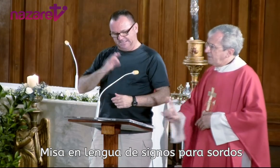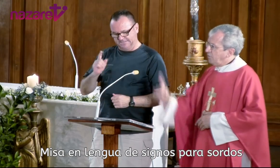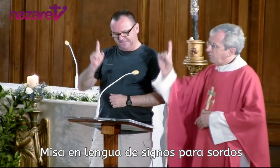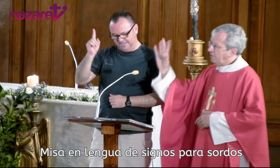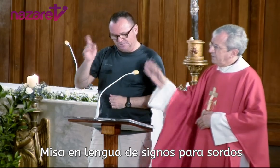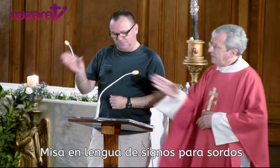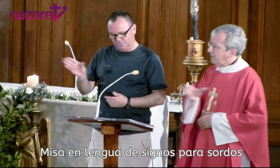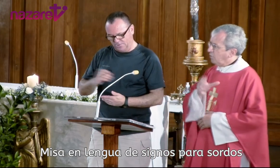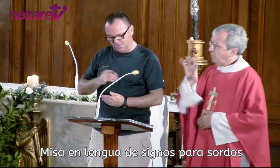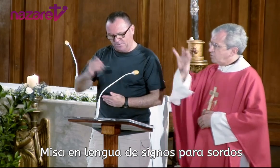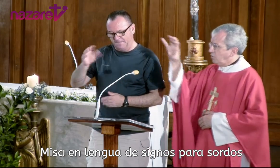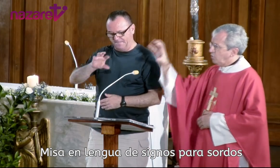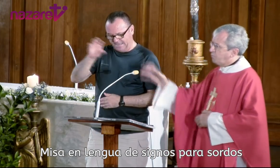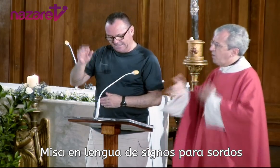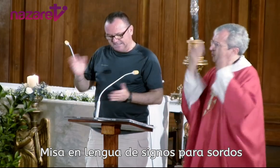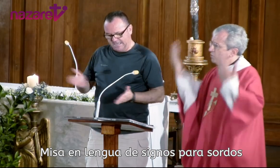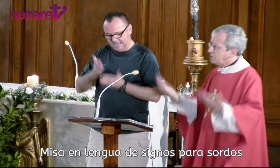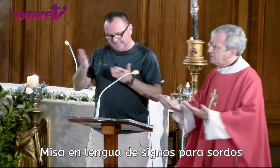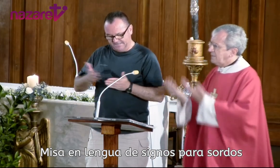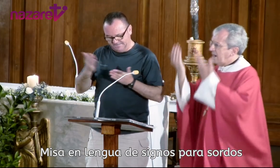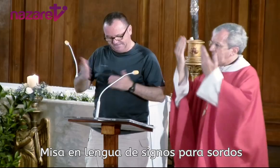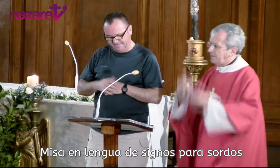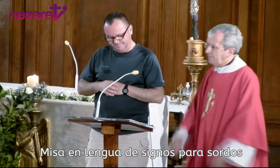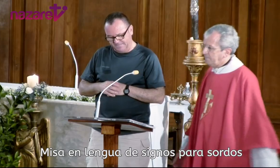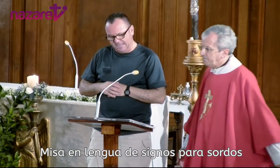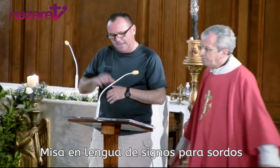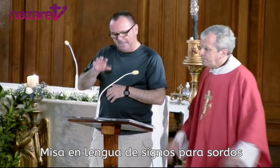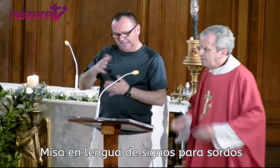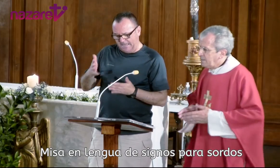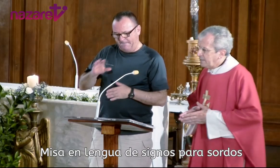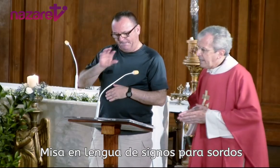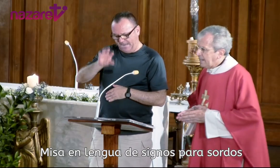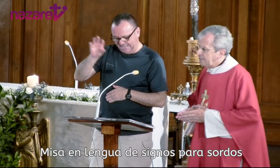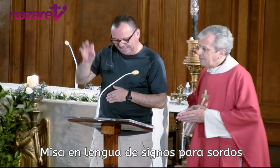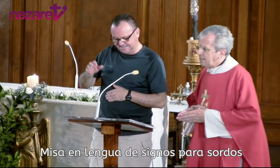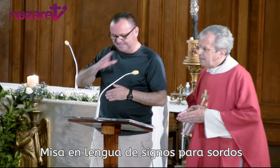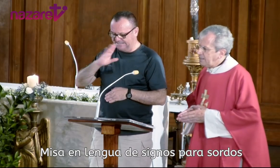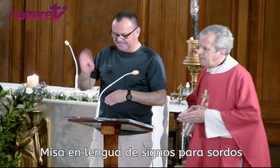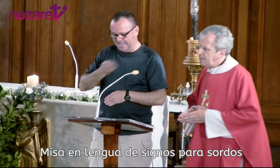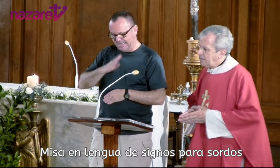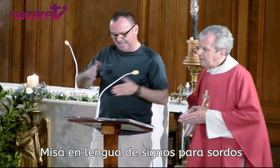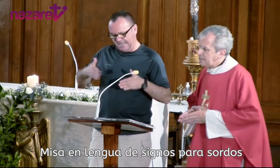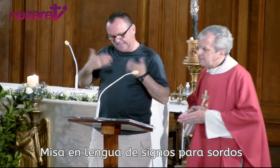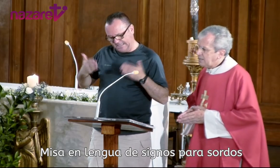Señor, que todos los pueblos te alaben, que canten de alegría las